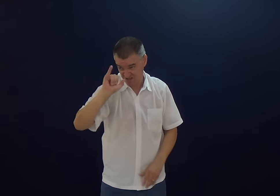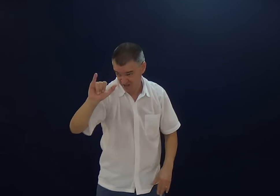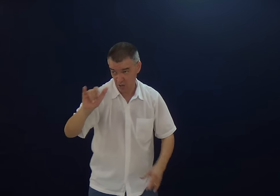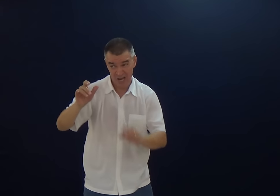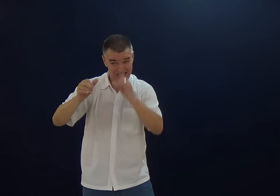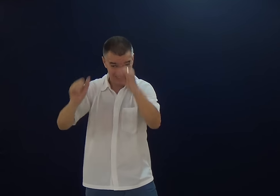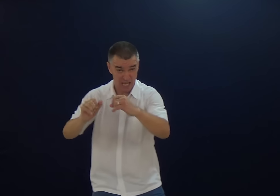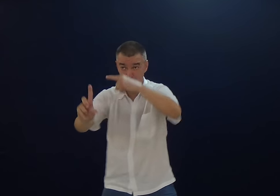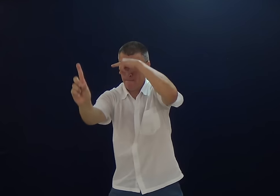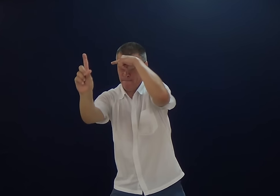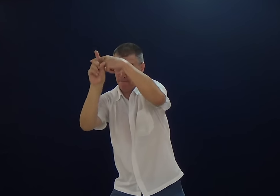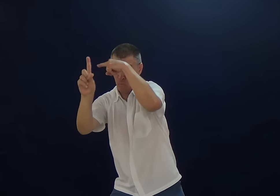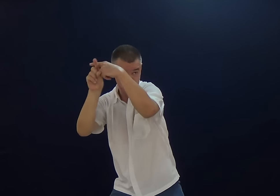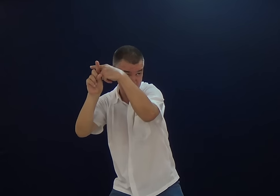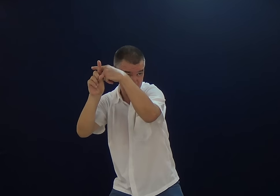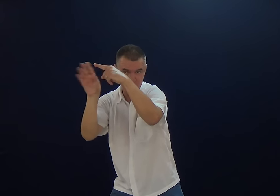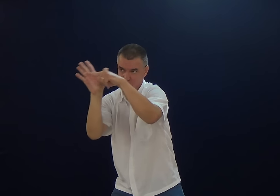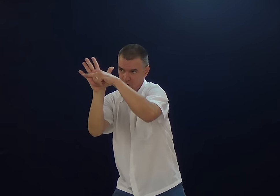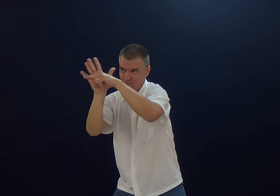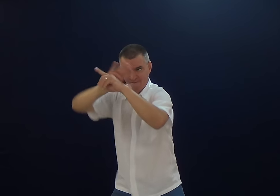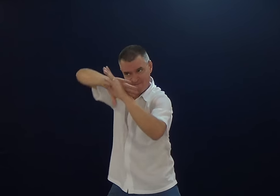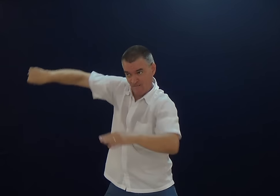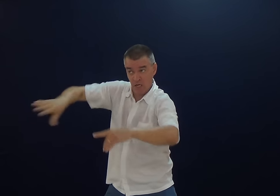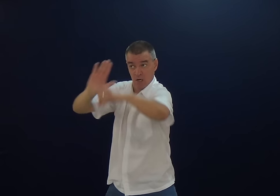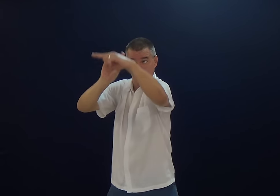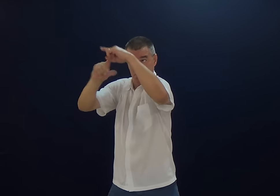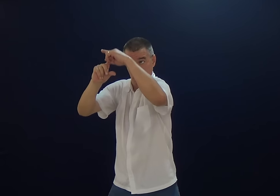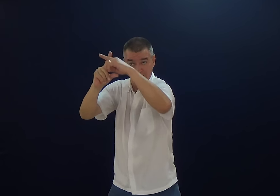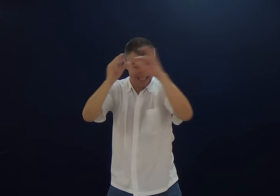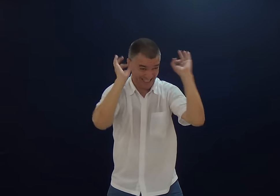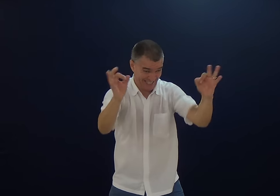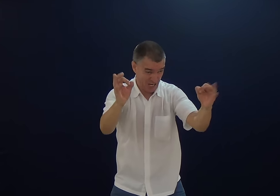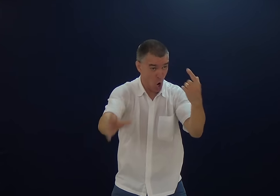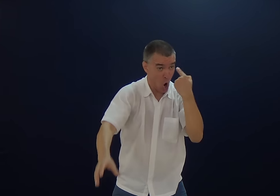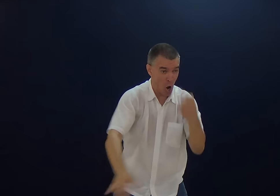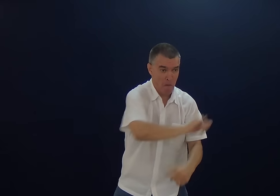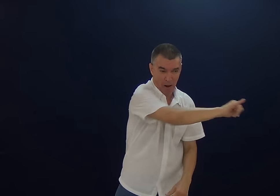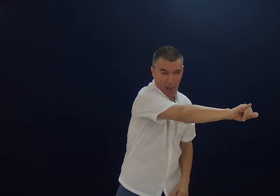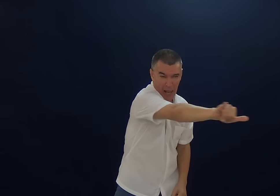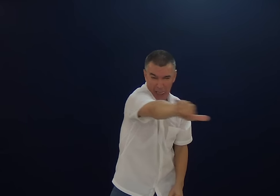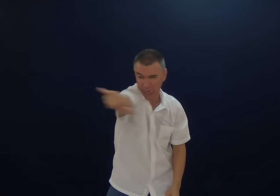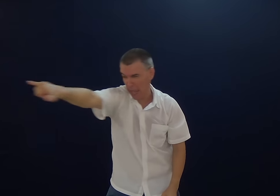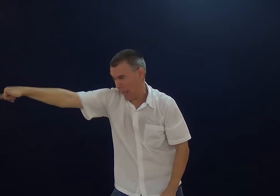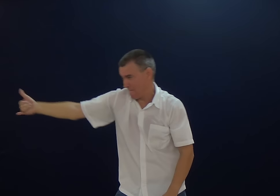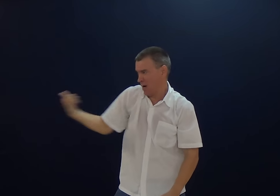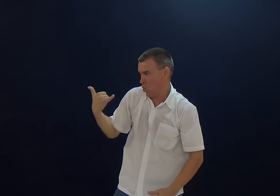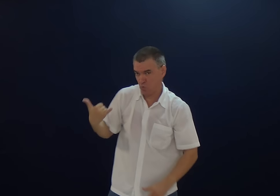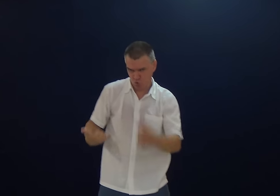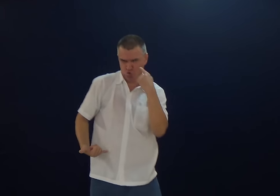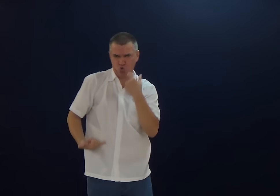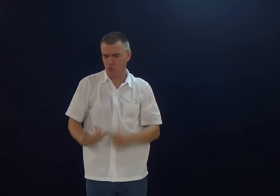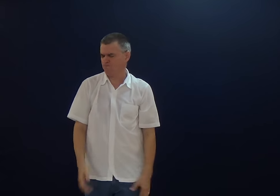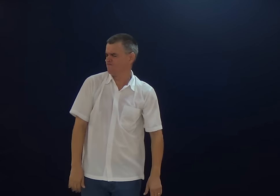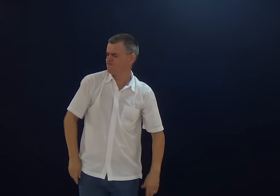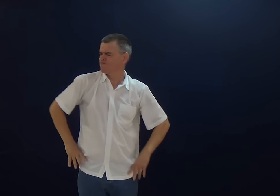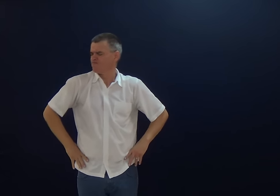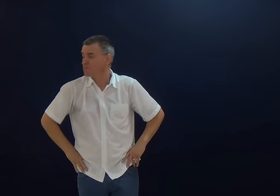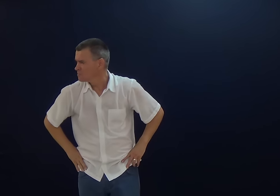cresce não progredimos não amadurecemos continuamos sempre nesse nessa ideia negativa porque o nosso coração